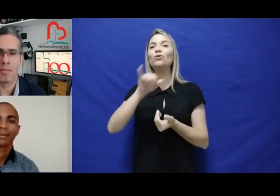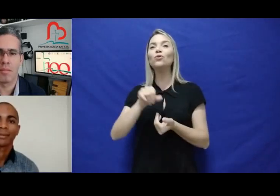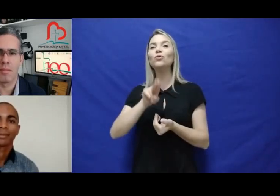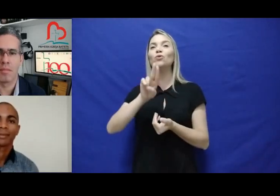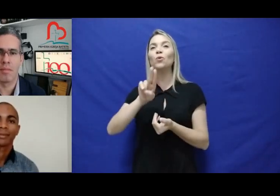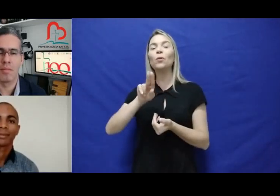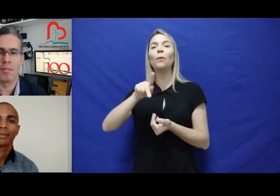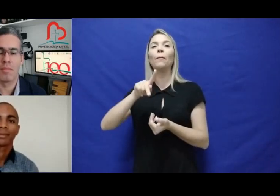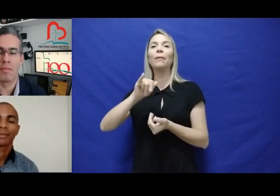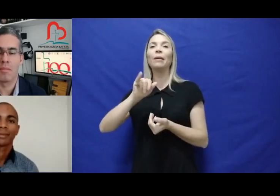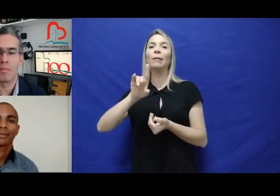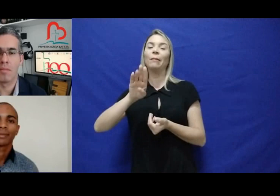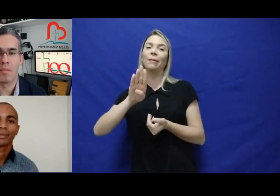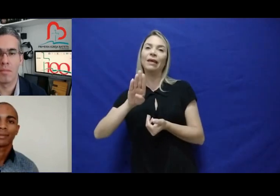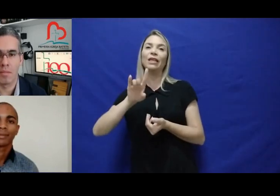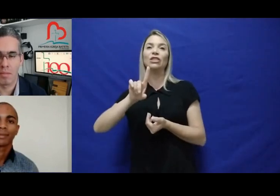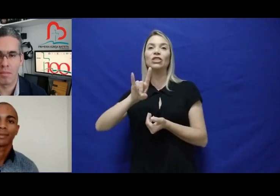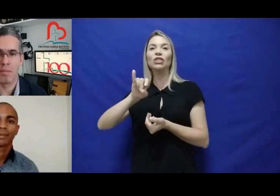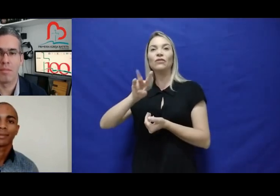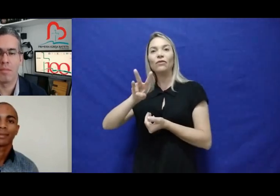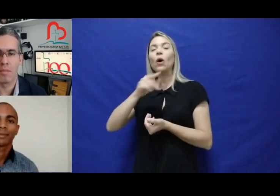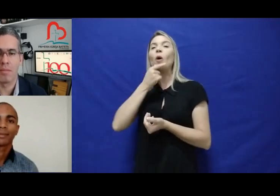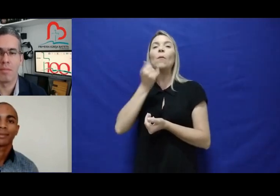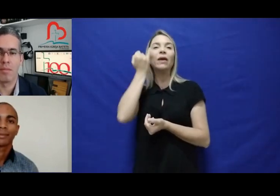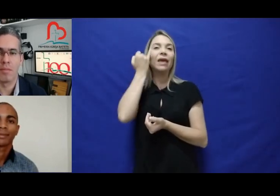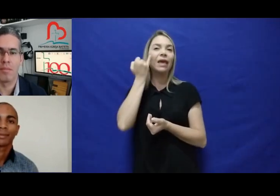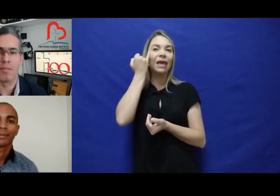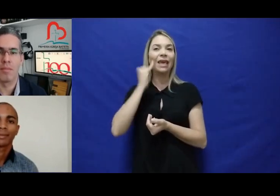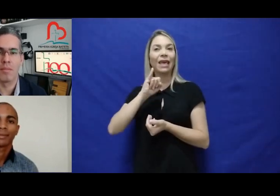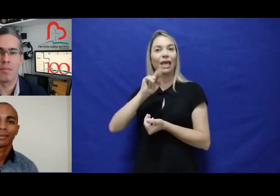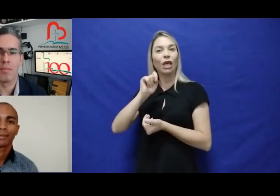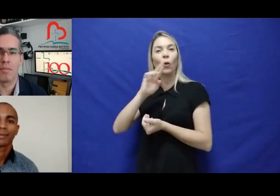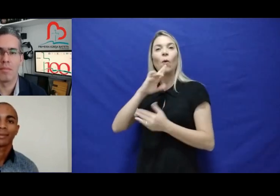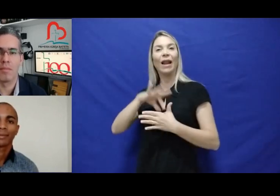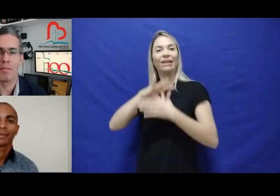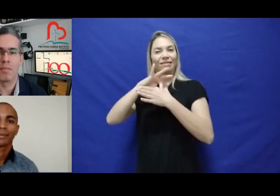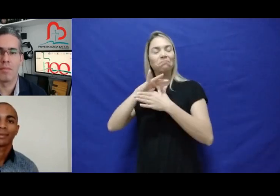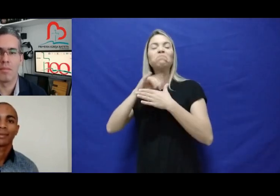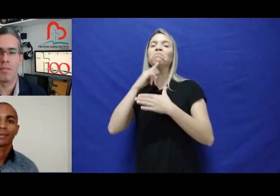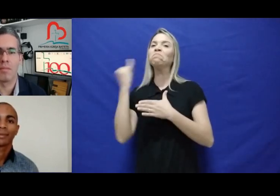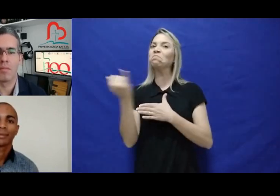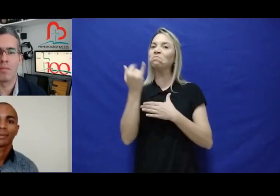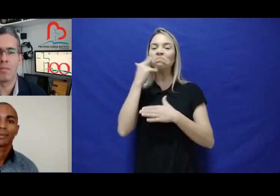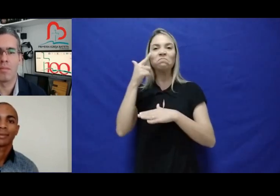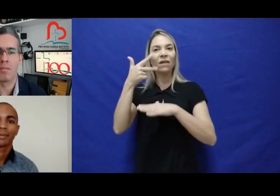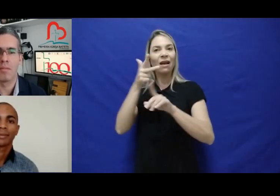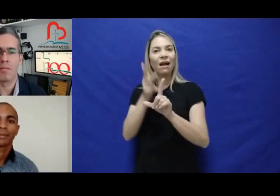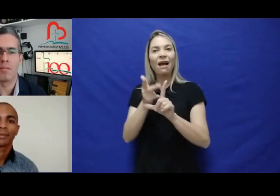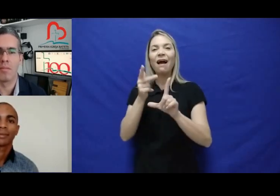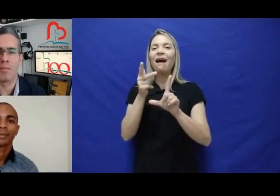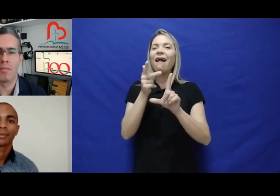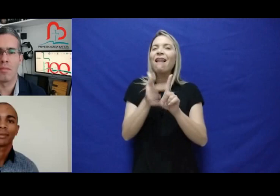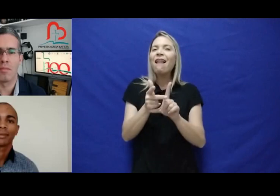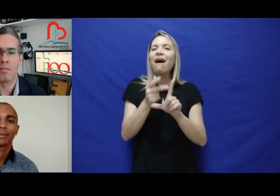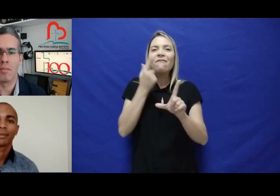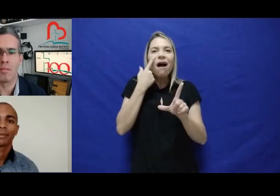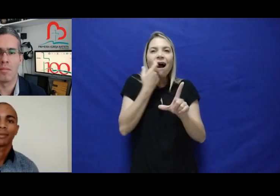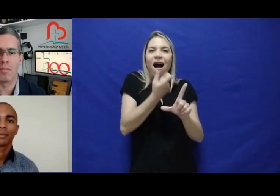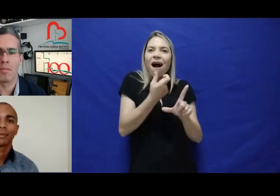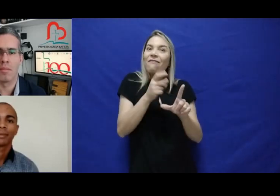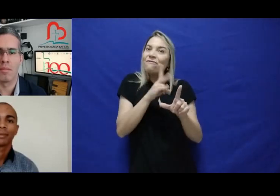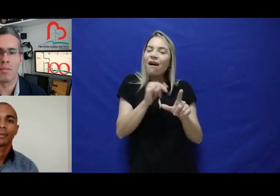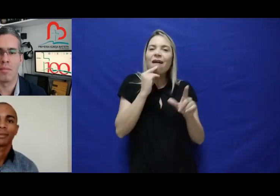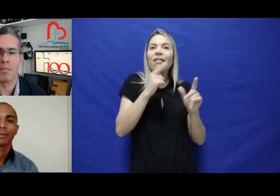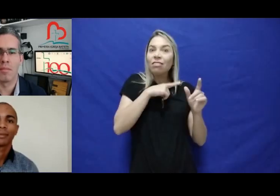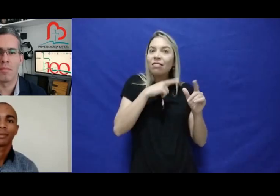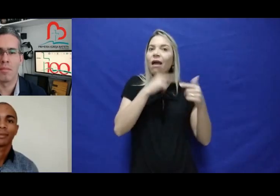interessante no Instagram da juventude da nossa igreja, JuPibDiv. O nosso seminarista Igor lidera então esse